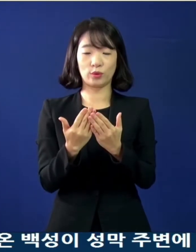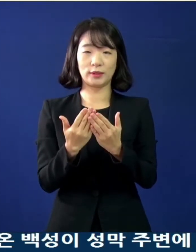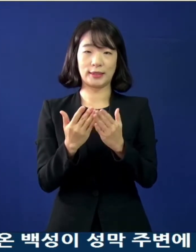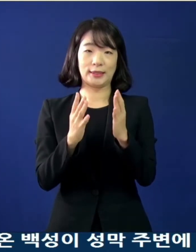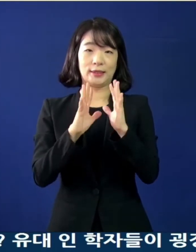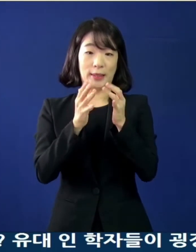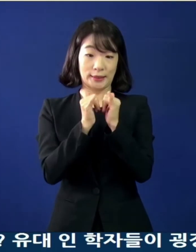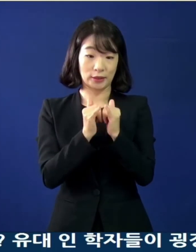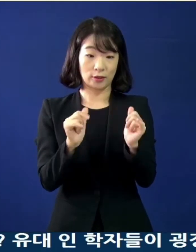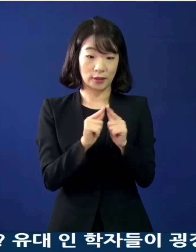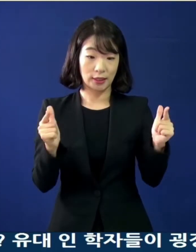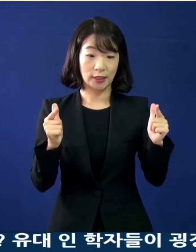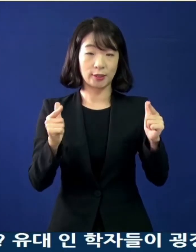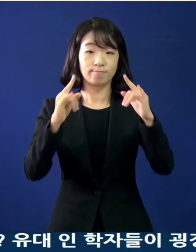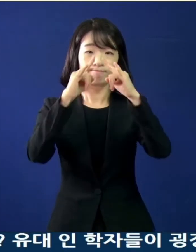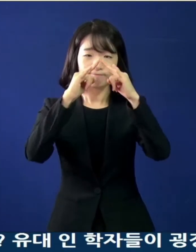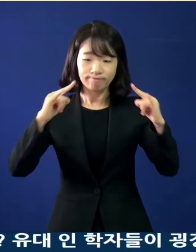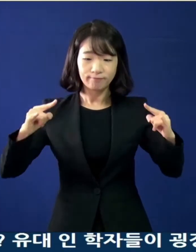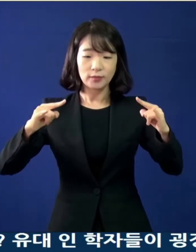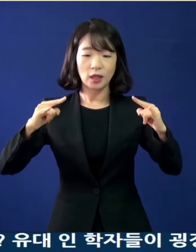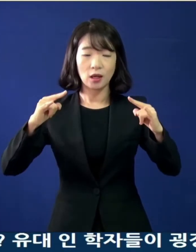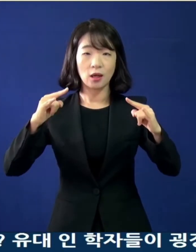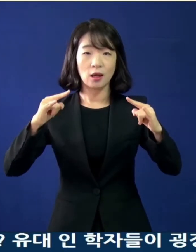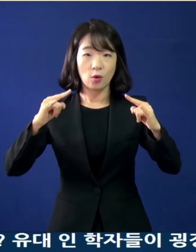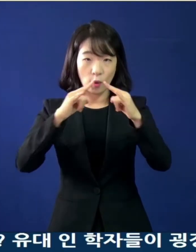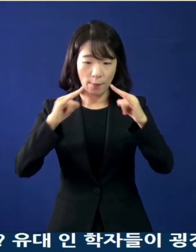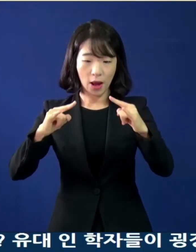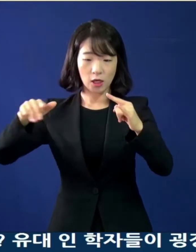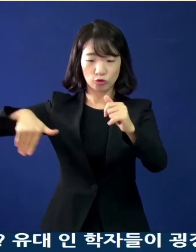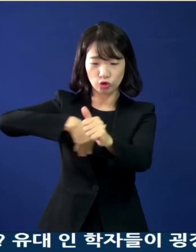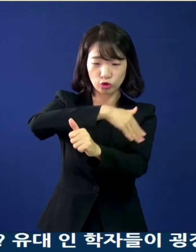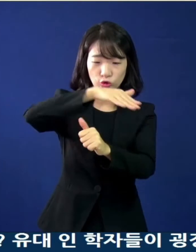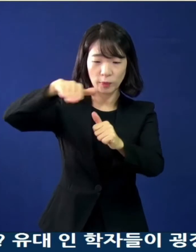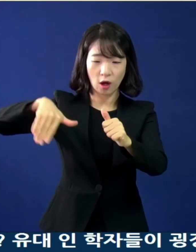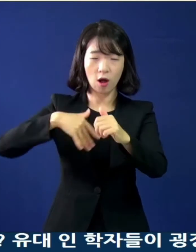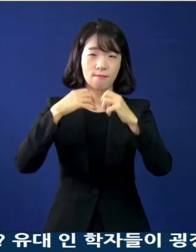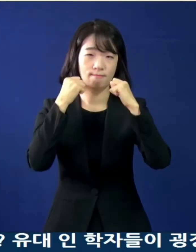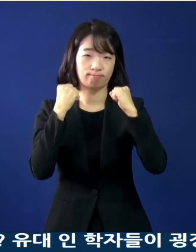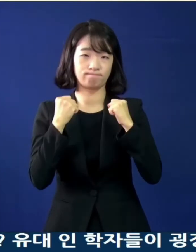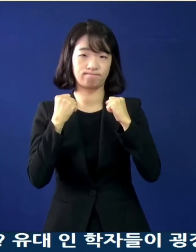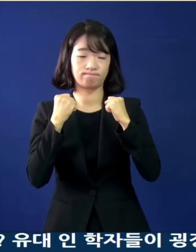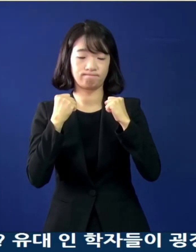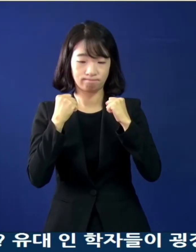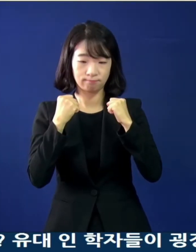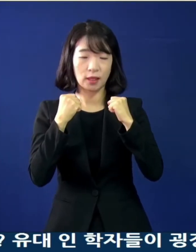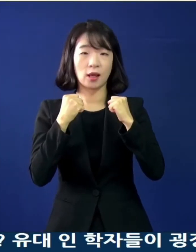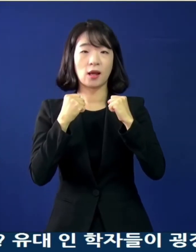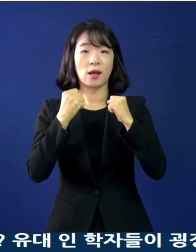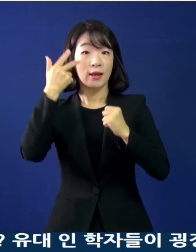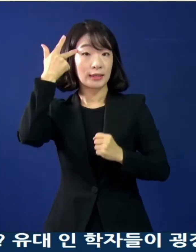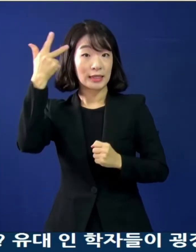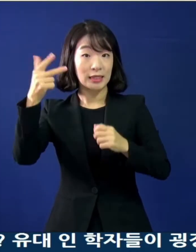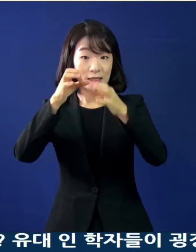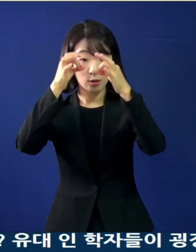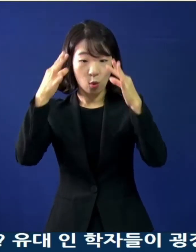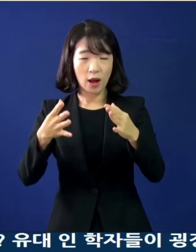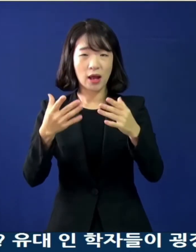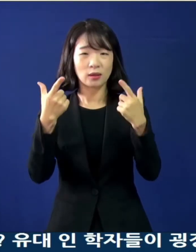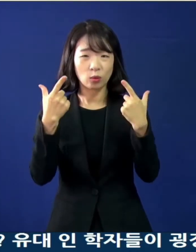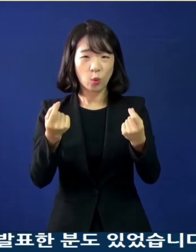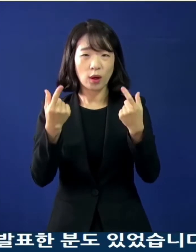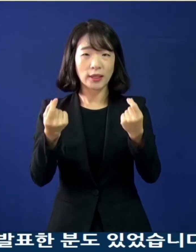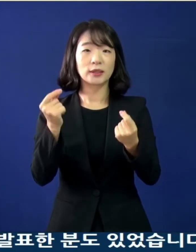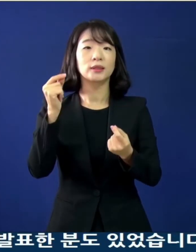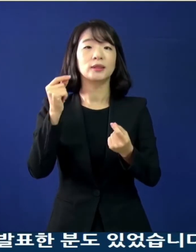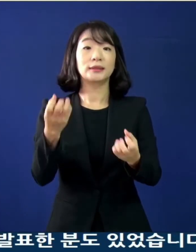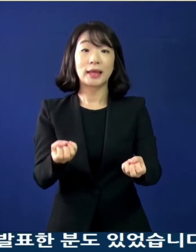떠날 수 없었고 7일 동안 똑같은 제사가 반복되어졌다는 겁니다. 여러분